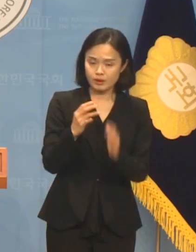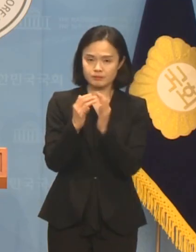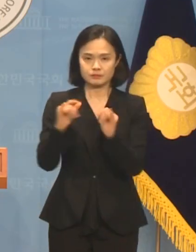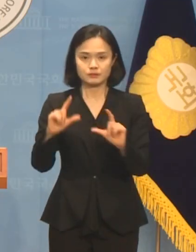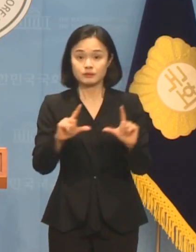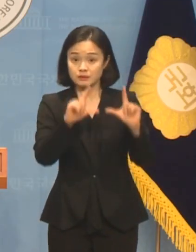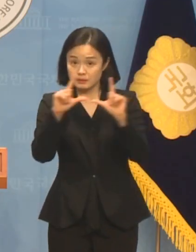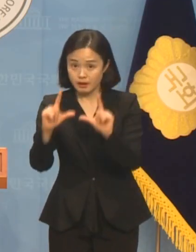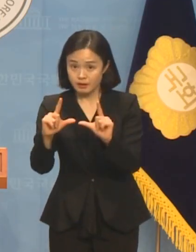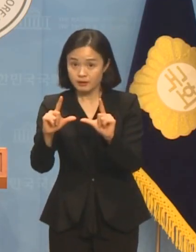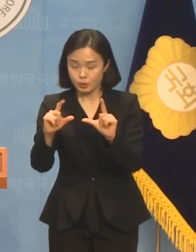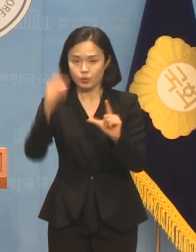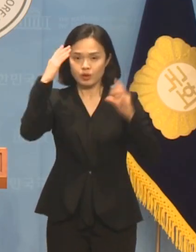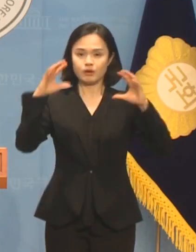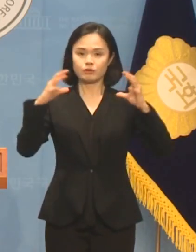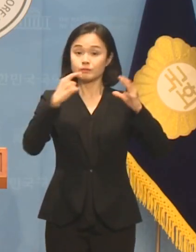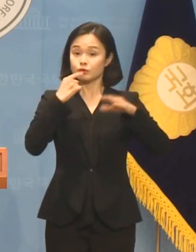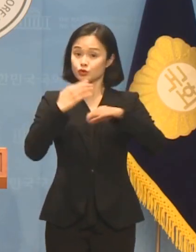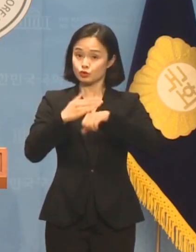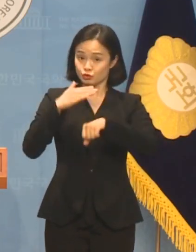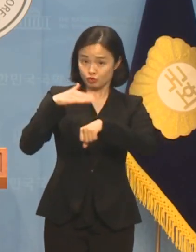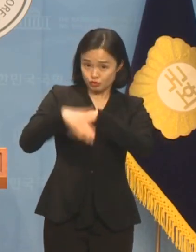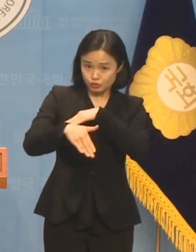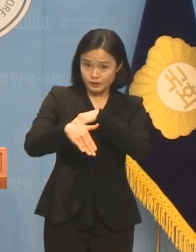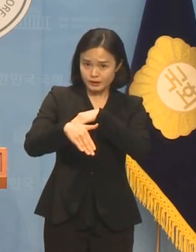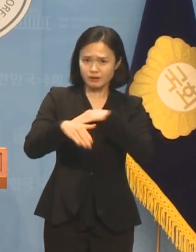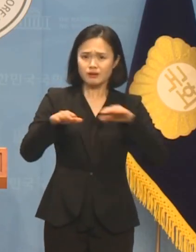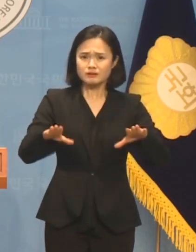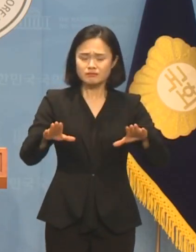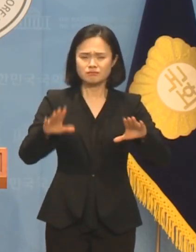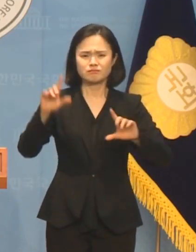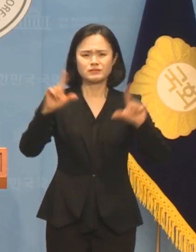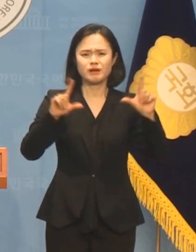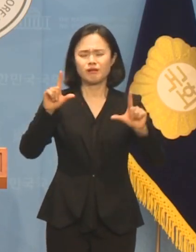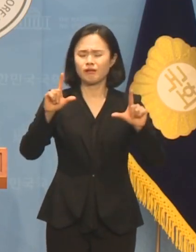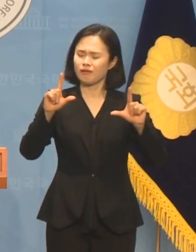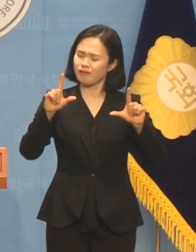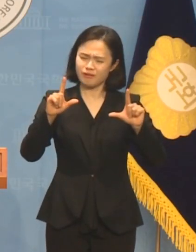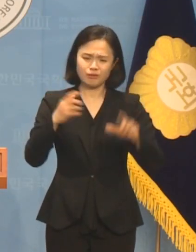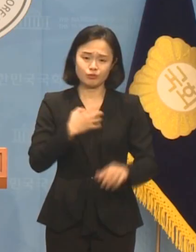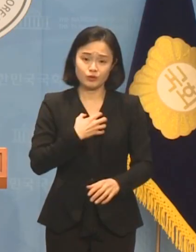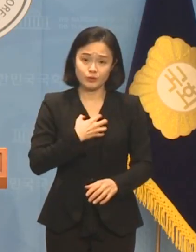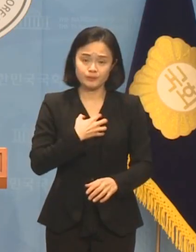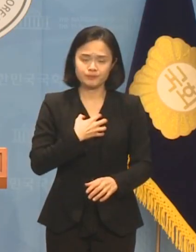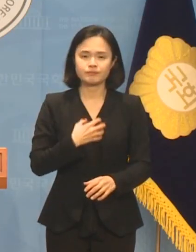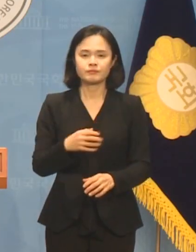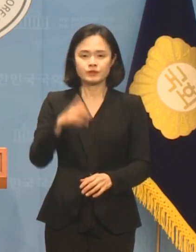대한민국의 민주주의가 백적 간두에 서 있습니다. 최선 다해 주십시오.